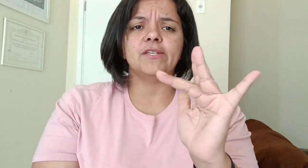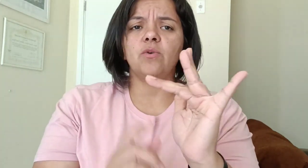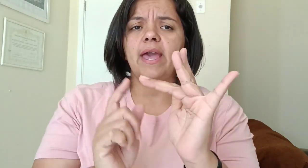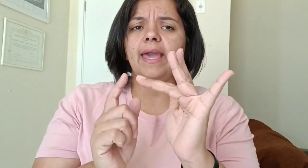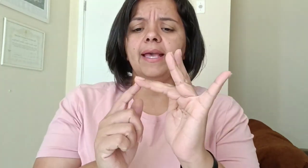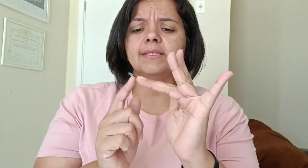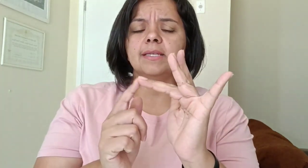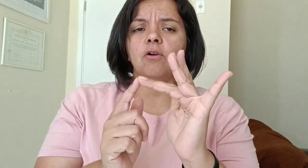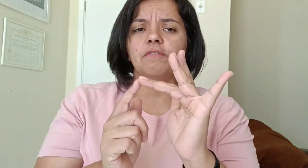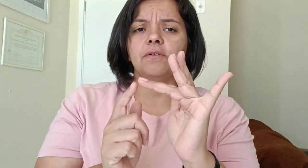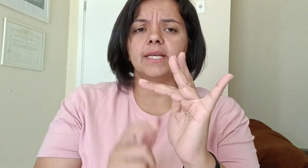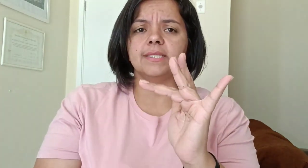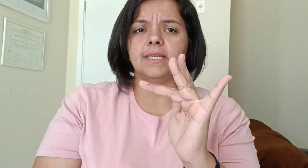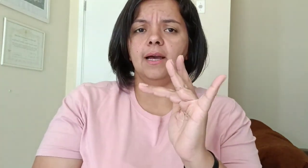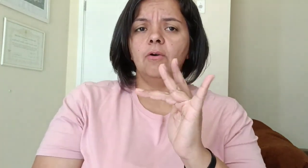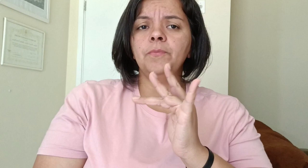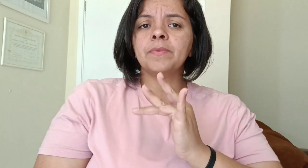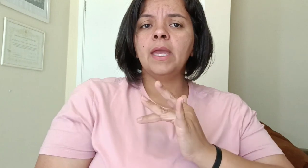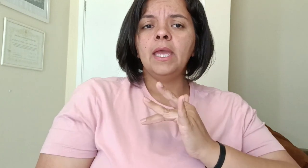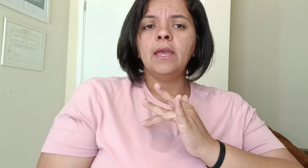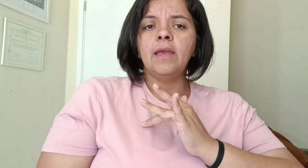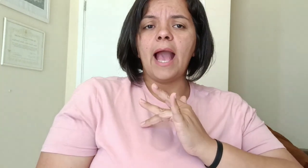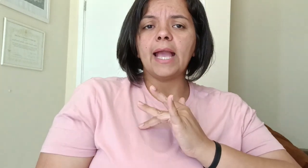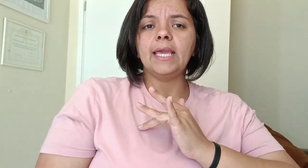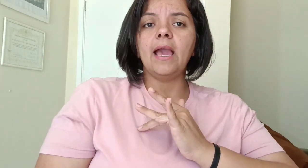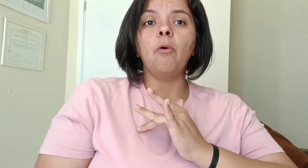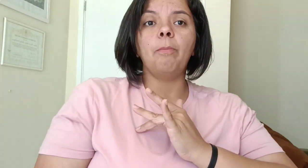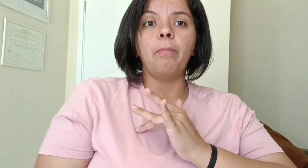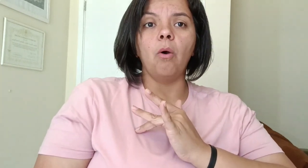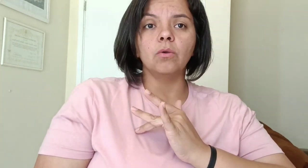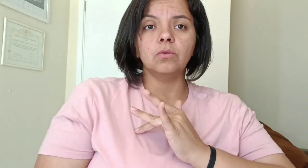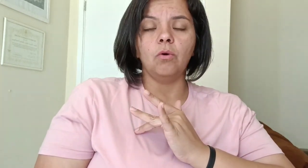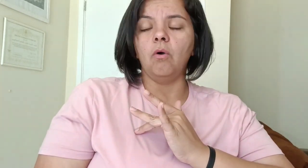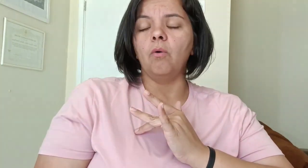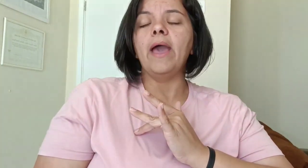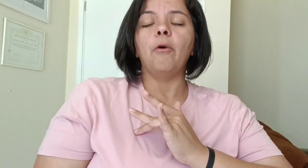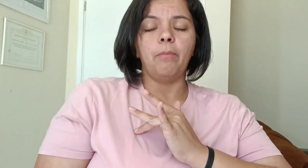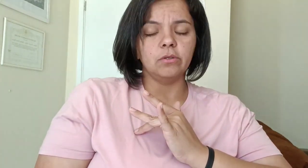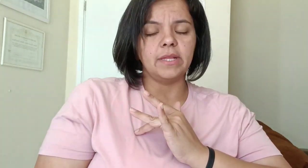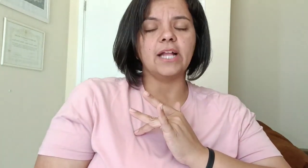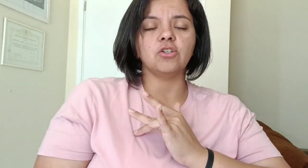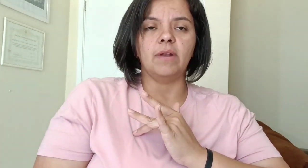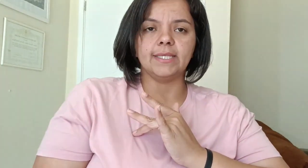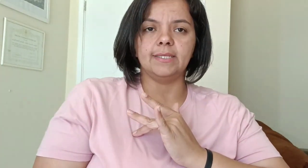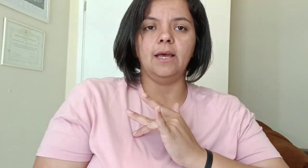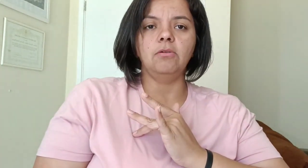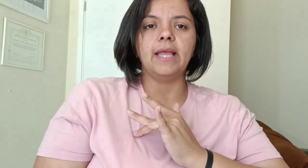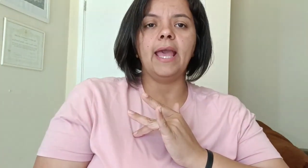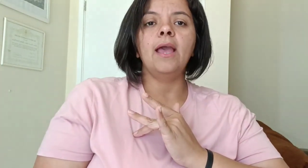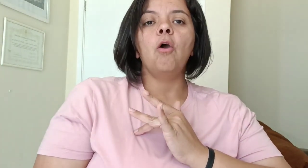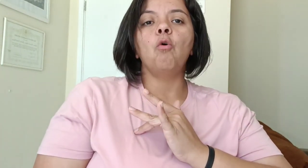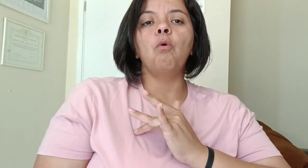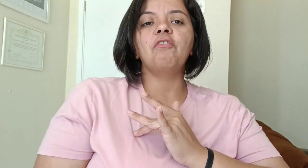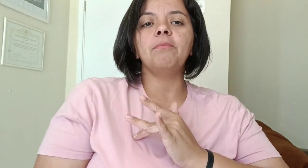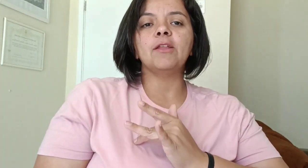faço essa configuração. Aqui é o ponto, ou é o ponto de articulação, né? O movimento